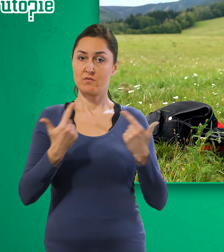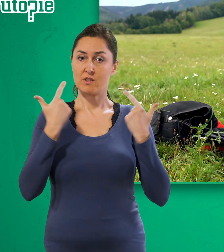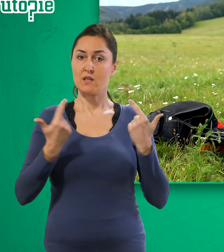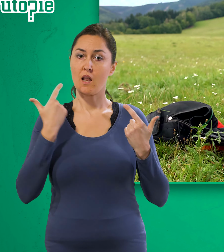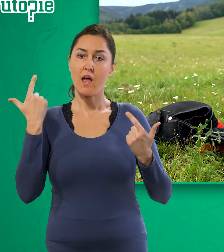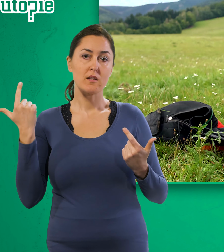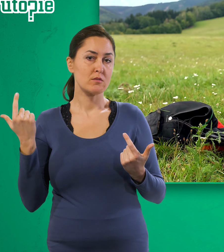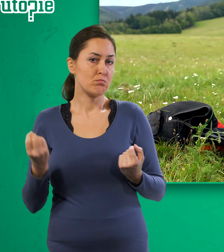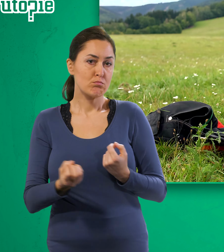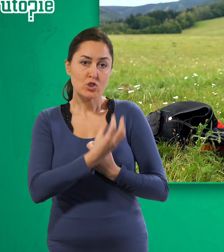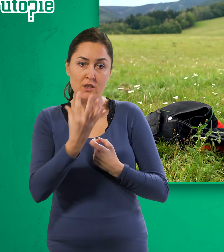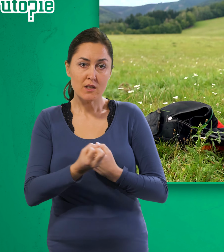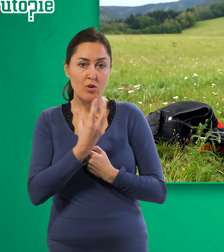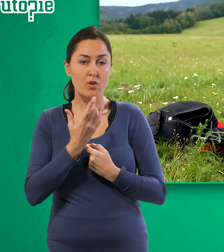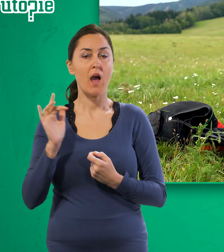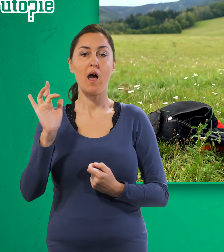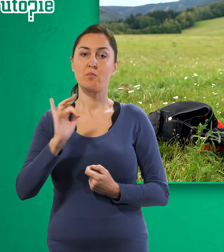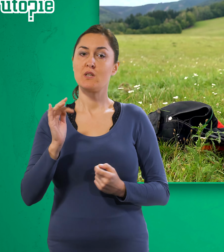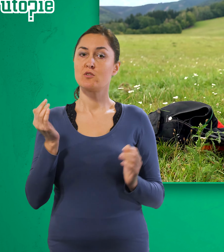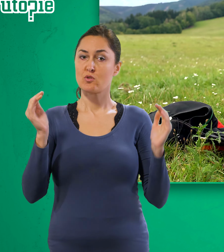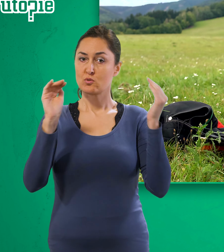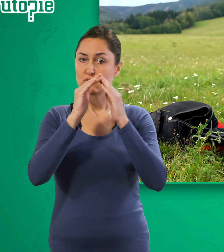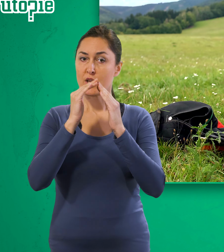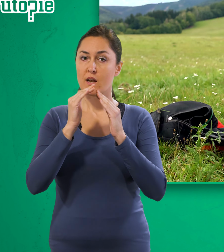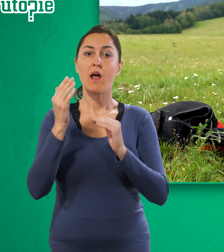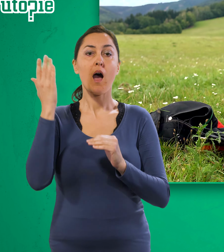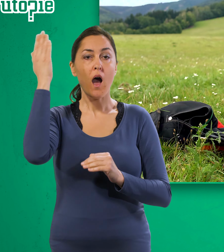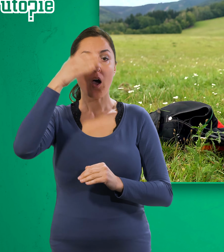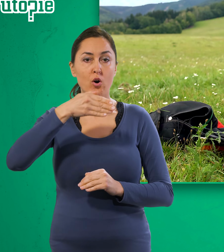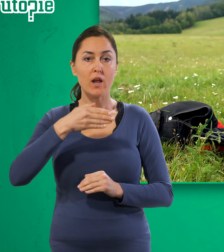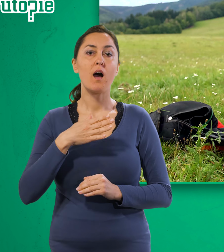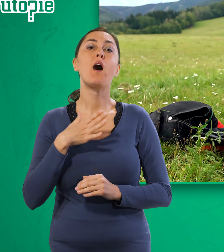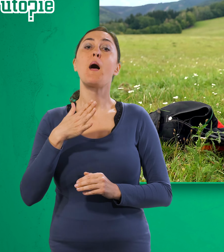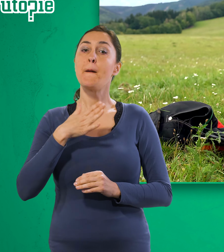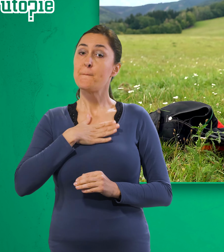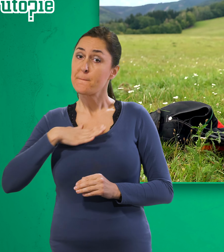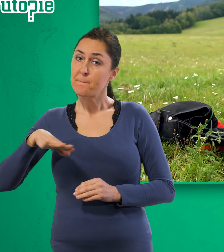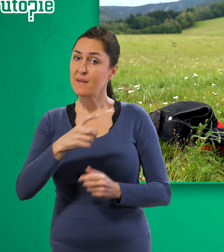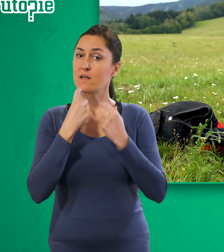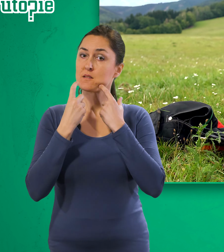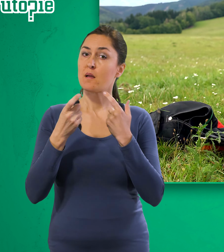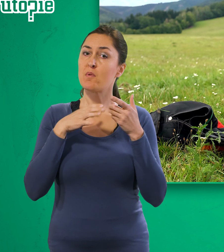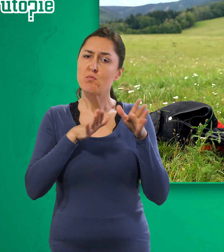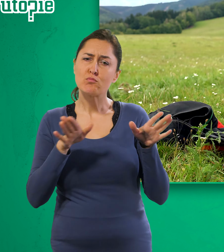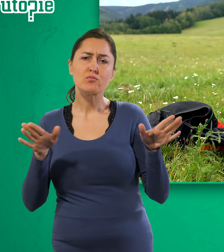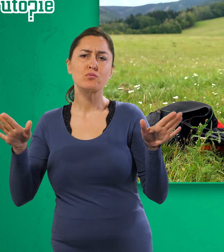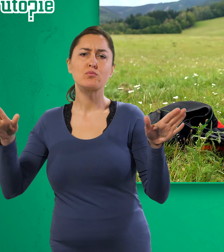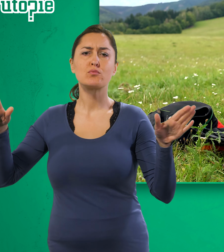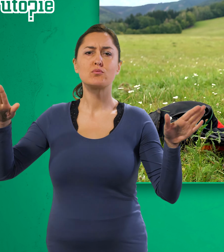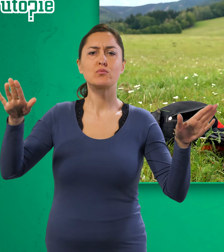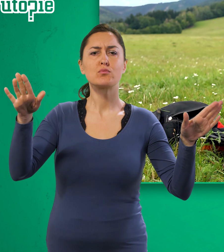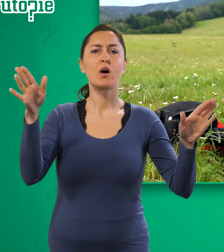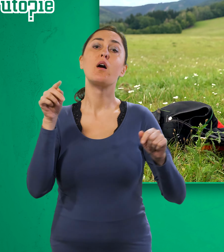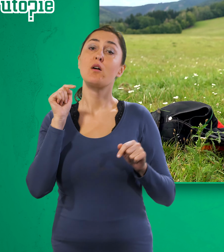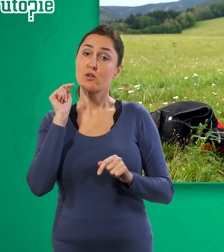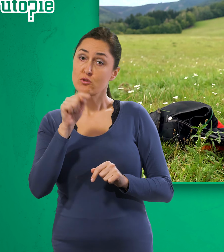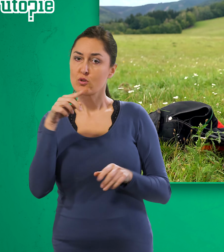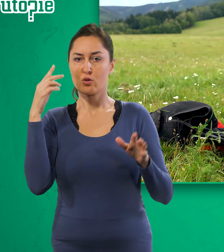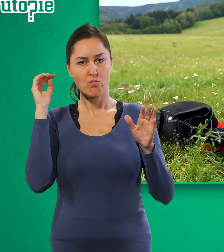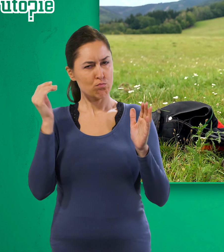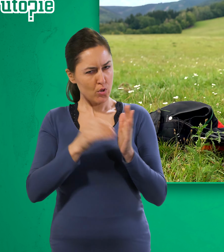stoupavé proudy, které nás vytáhnou do výšek, jak říkáme, pod základnu. Ale to dneska tedy v žádném případě nehrozí.